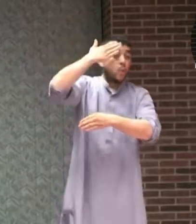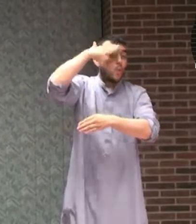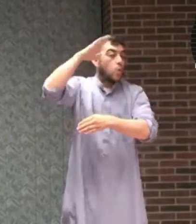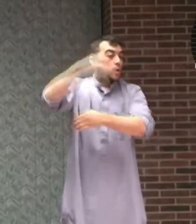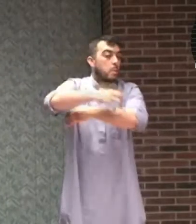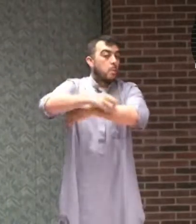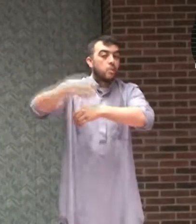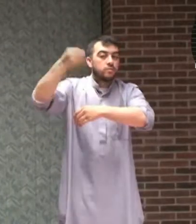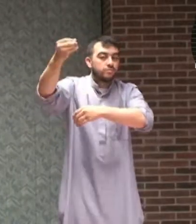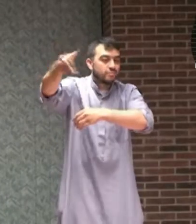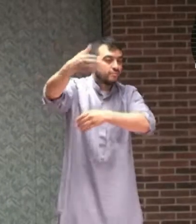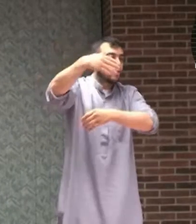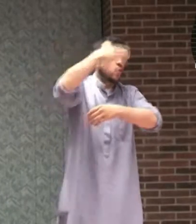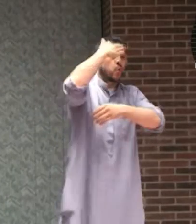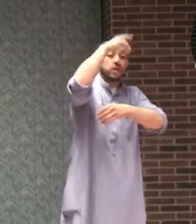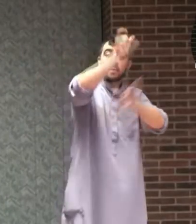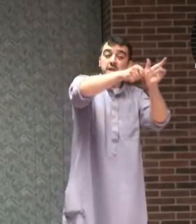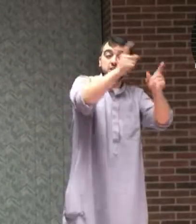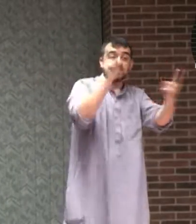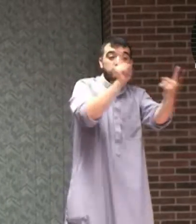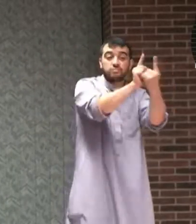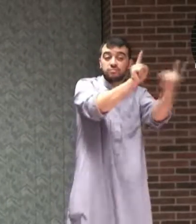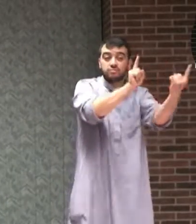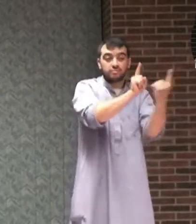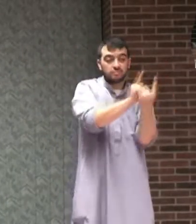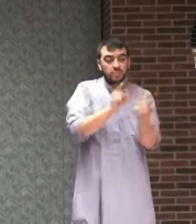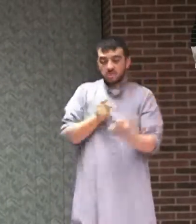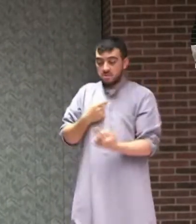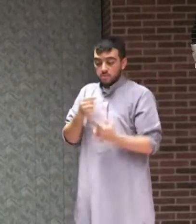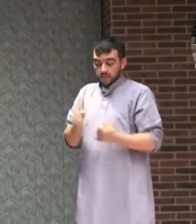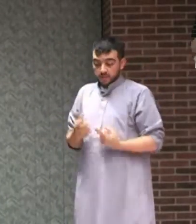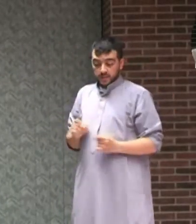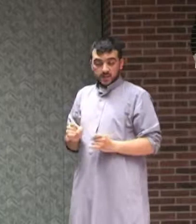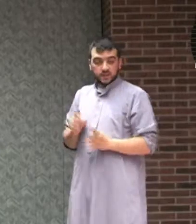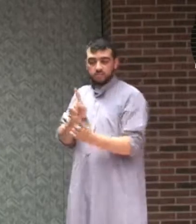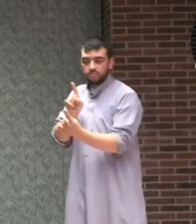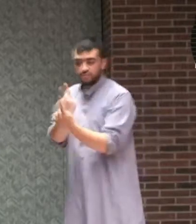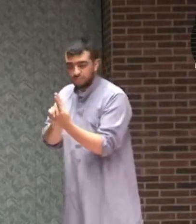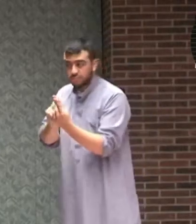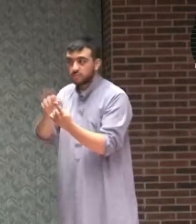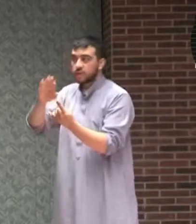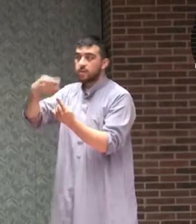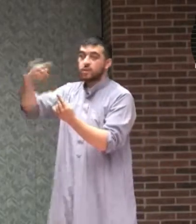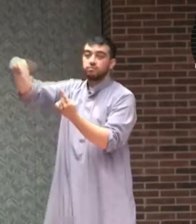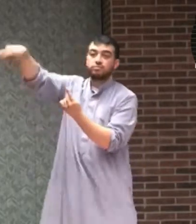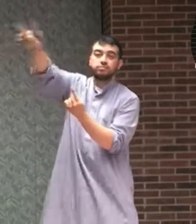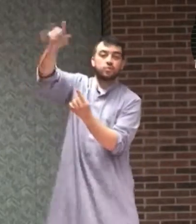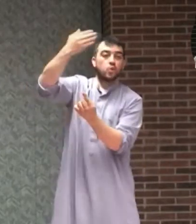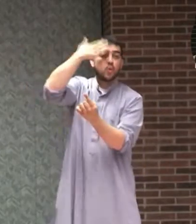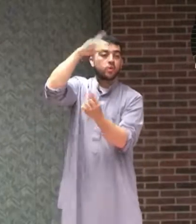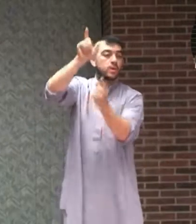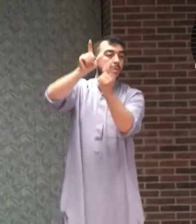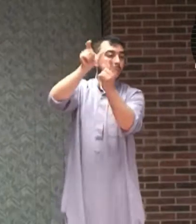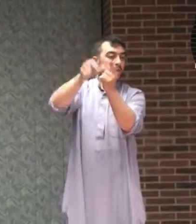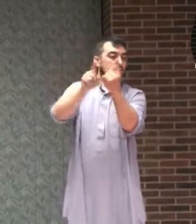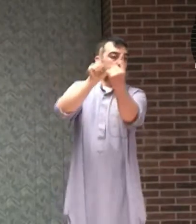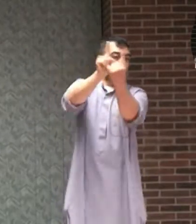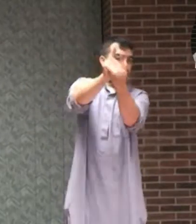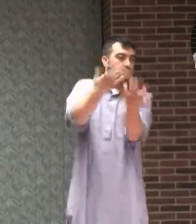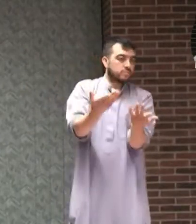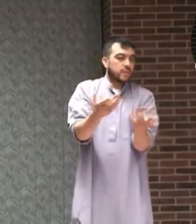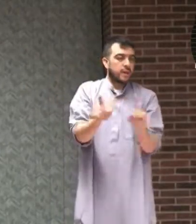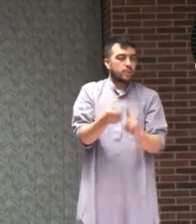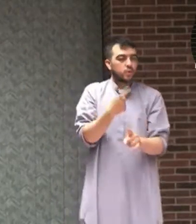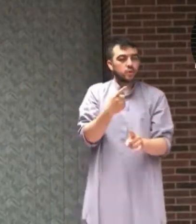un sourire, ou que ce soit rencontrer quelqu'un peut-être qu'on n'aurait pas rencontré si on avait pris l'autre chemin. Donc augmenter ces occasions